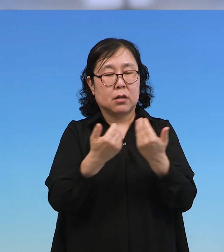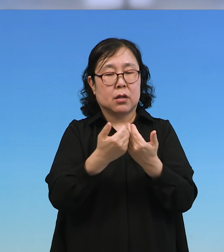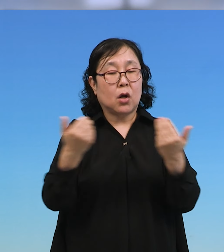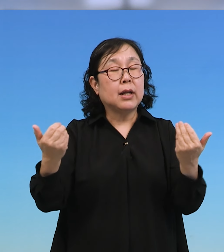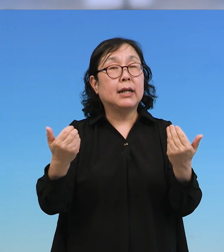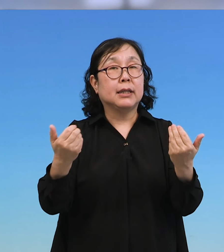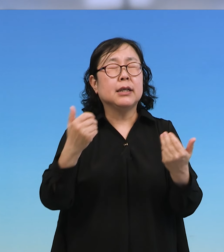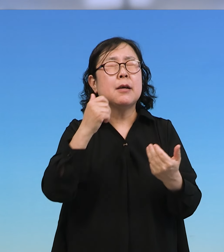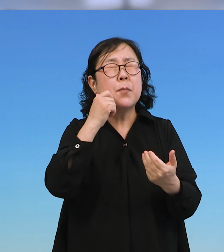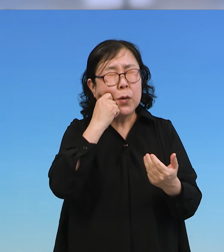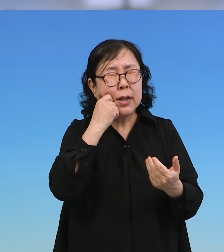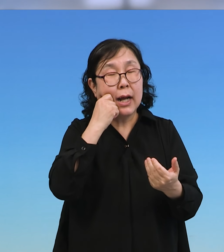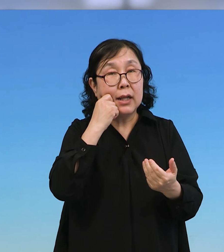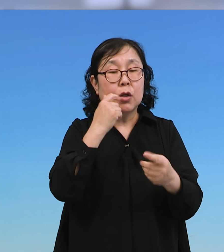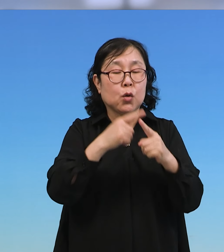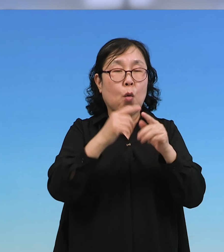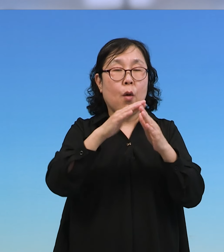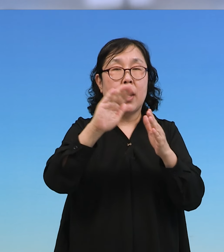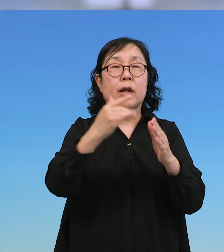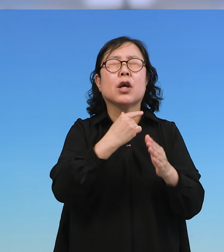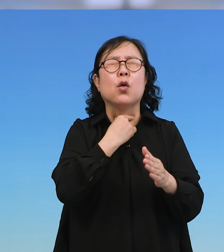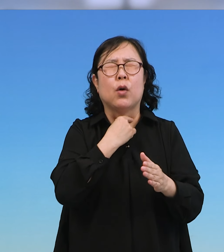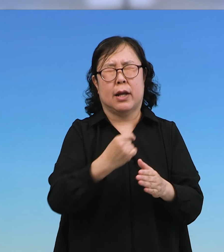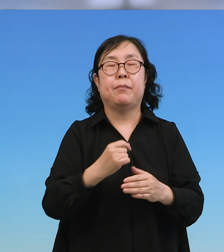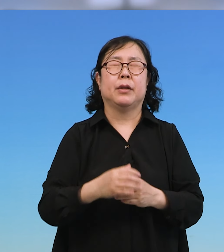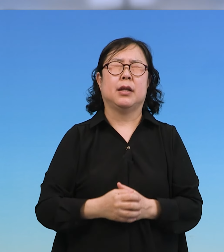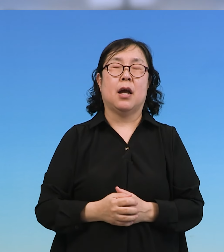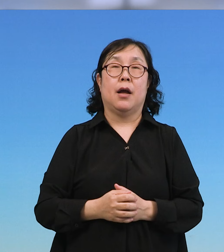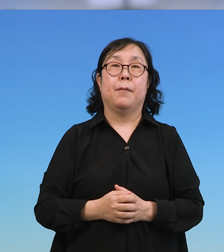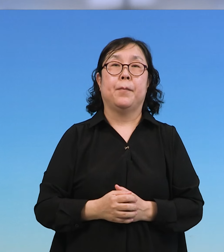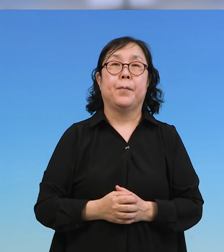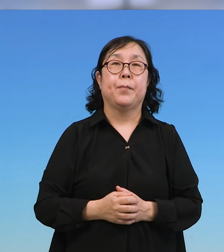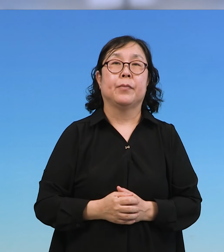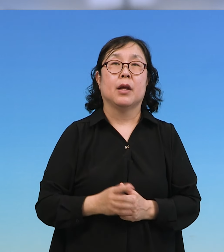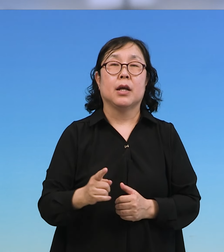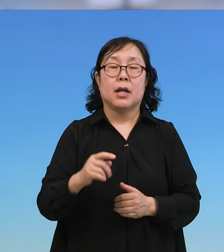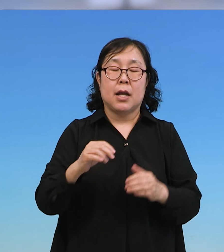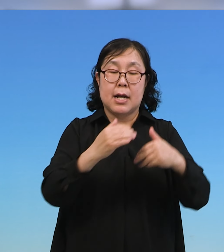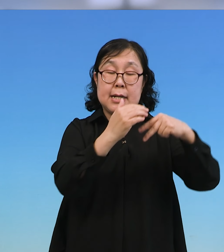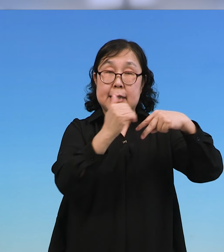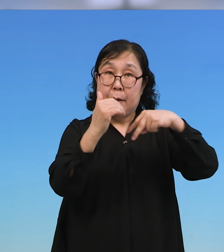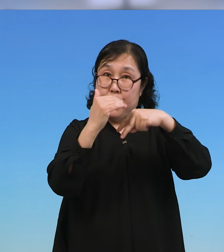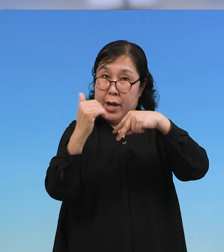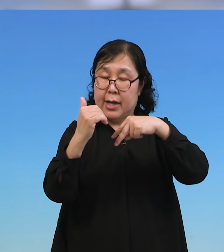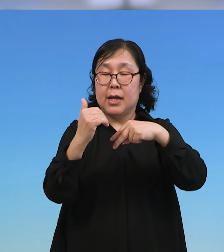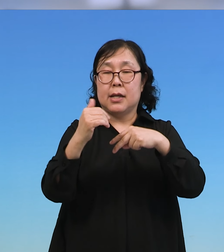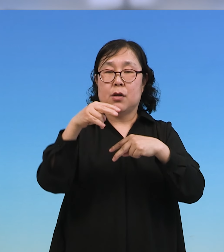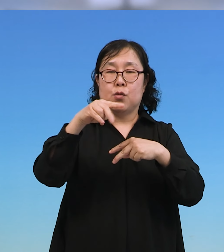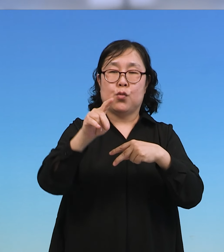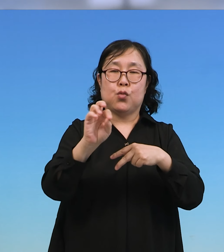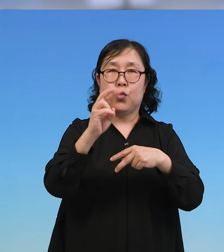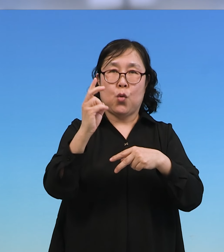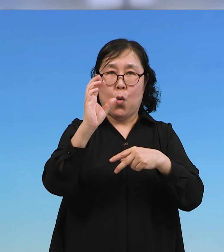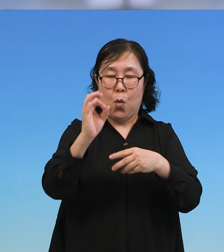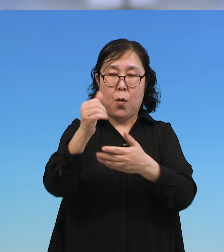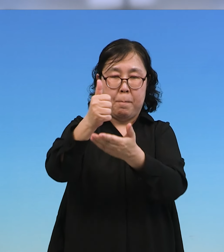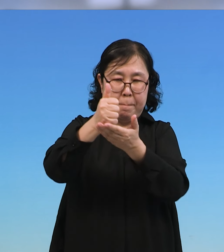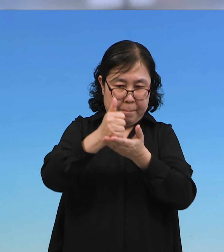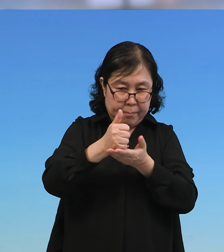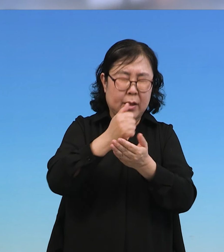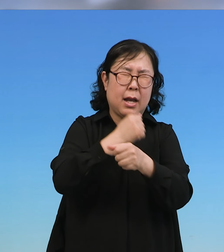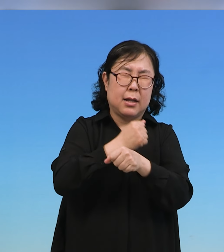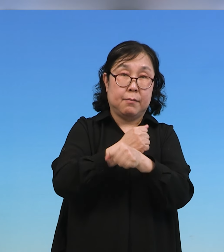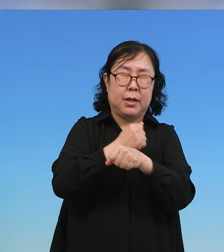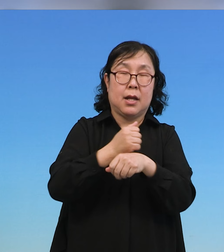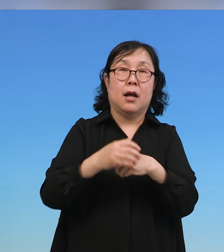이게 사무엘이 위기를 만난 다윗에게 해준, 수용해주는 큰 일을 했던 거고요. 그런가 하면 두